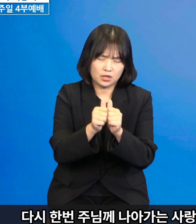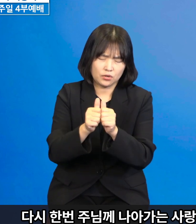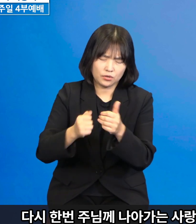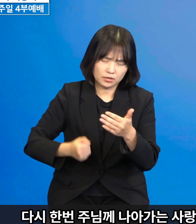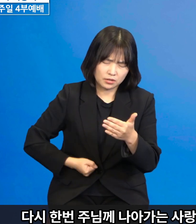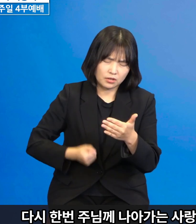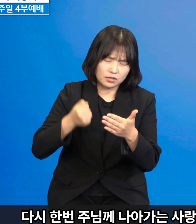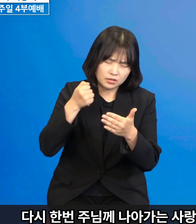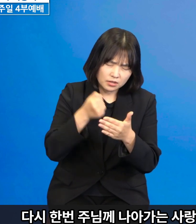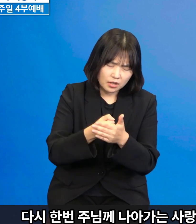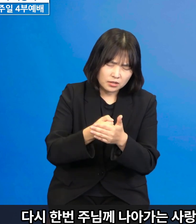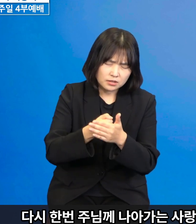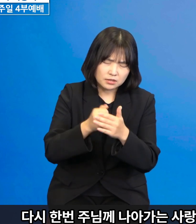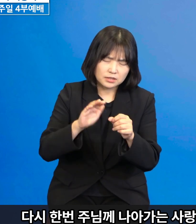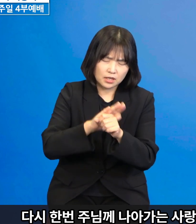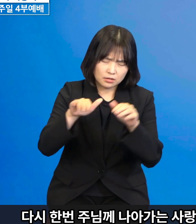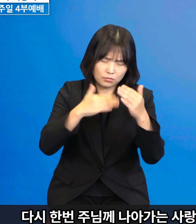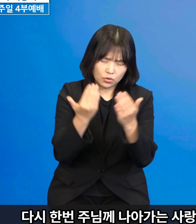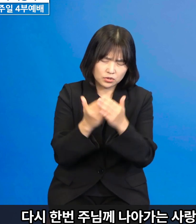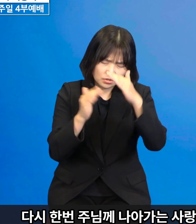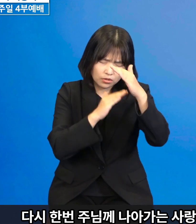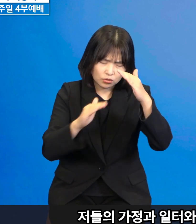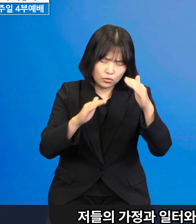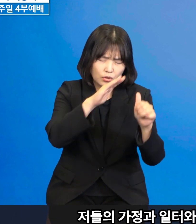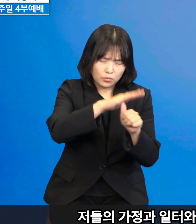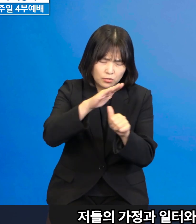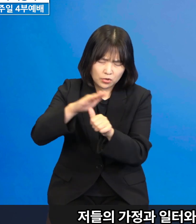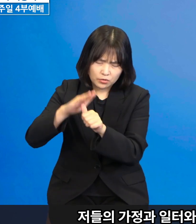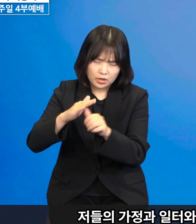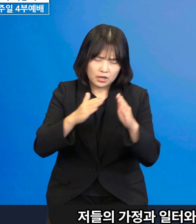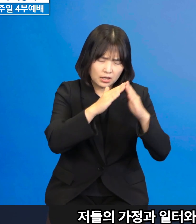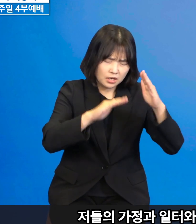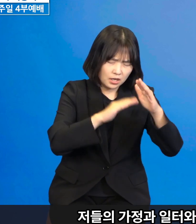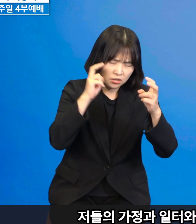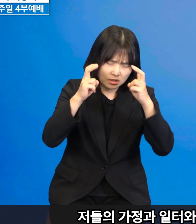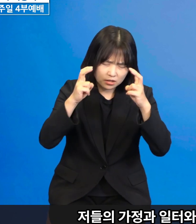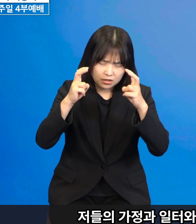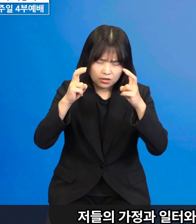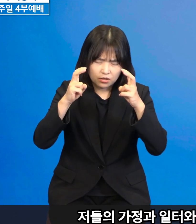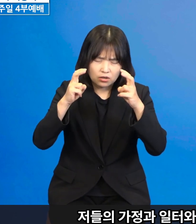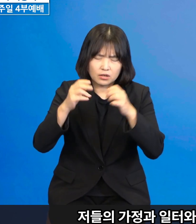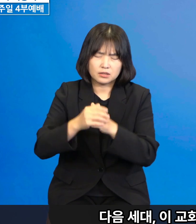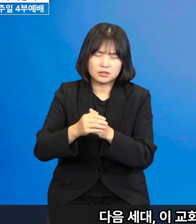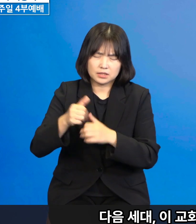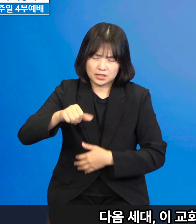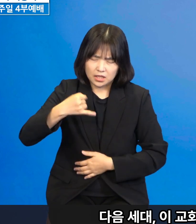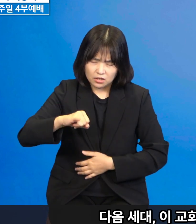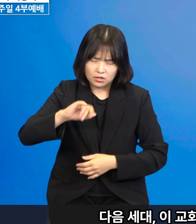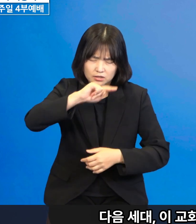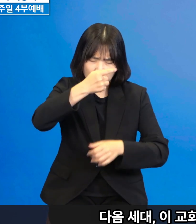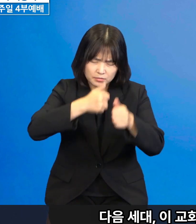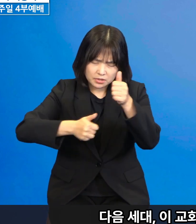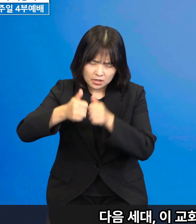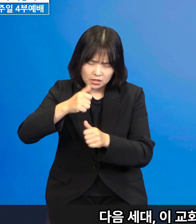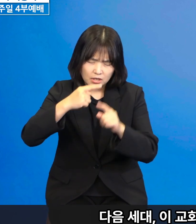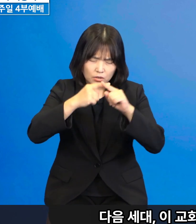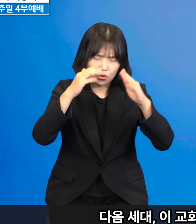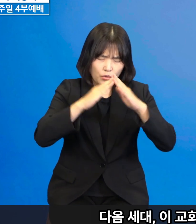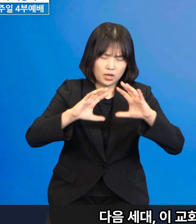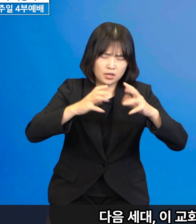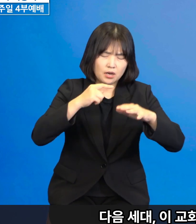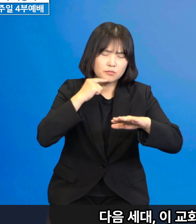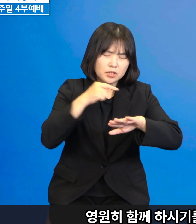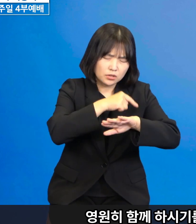한번 주님께 나아가는 사랑하는 우리 모든 성도들 머리 위에 저들의 가정과 일터와 기업과 사랑하는 자녀들과 다음 세대 이 교회와